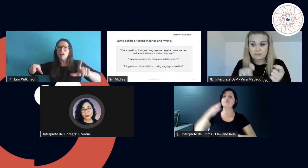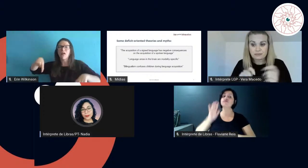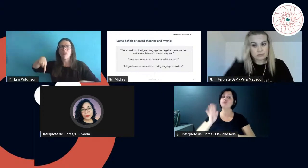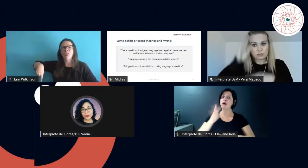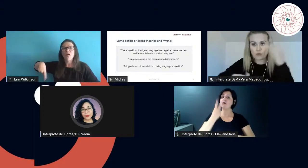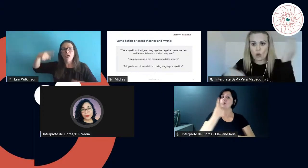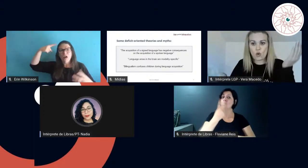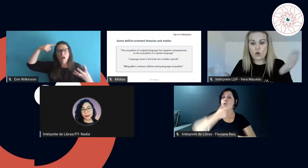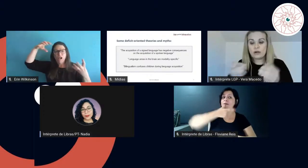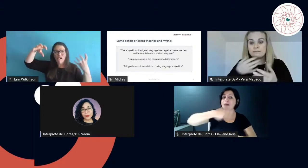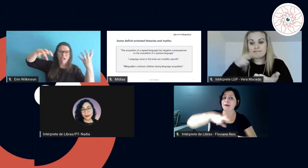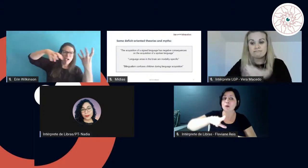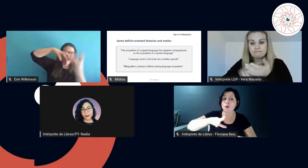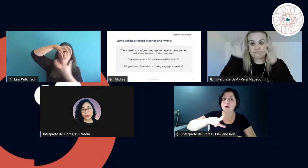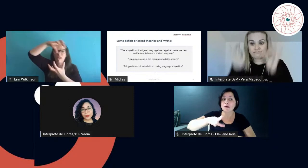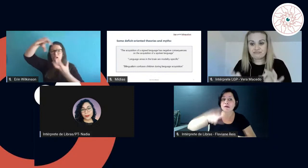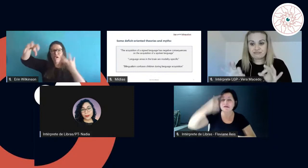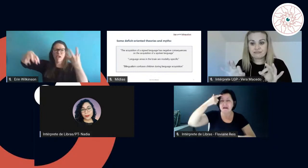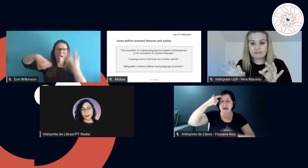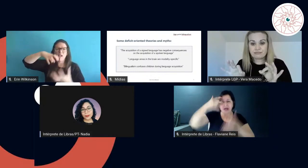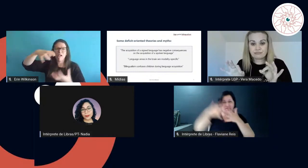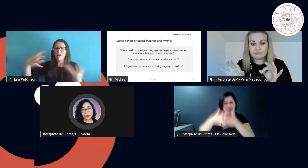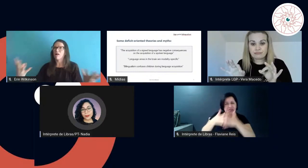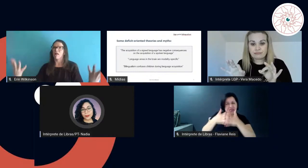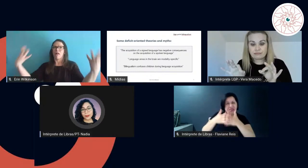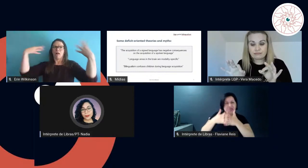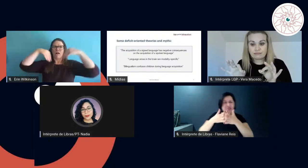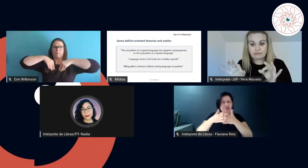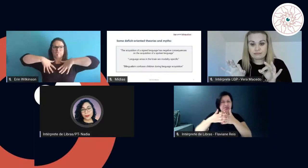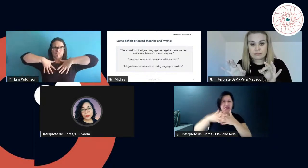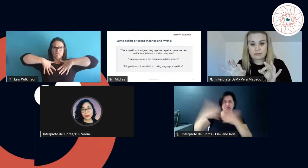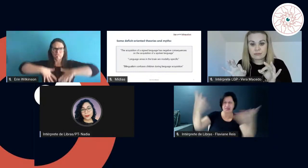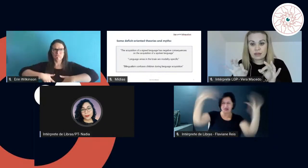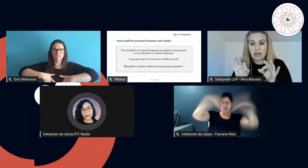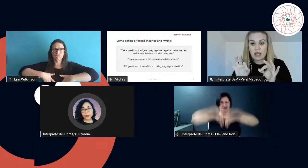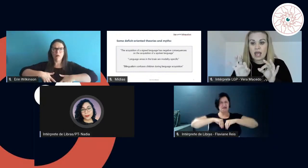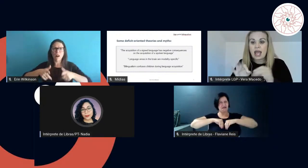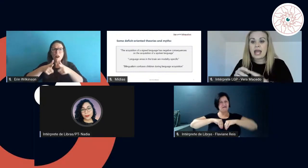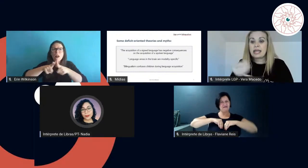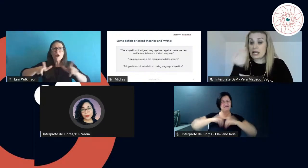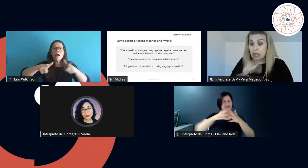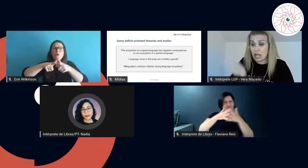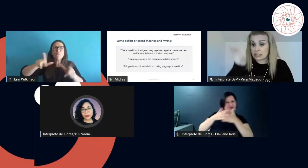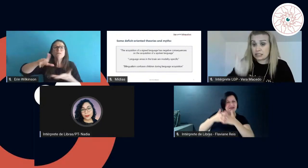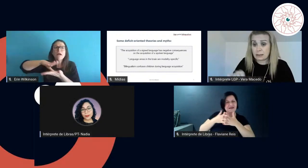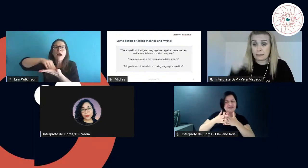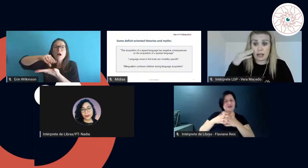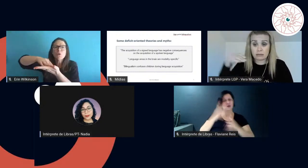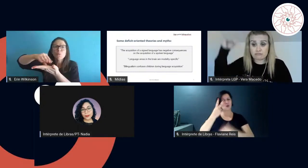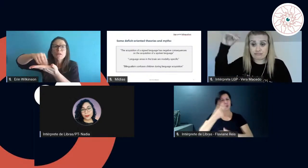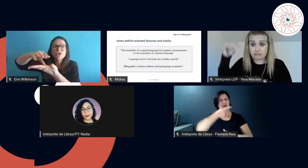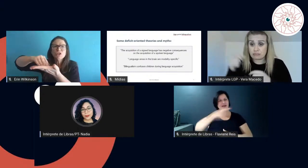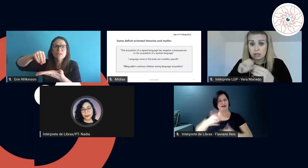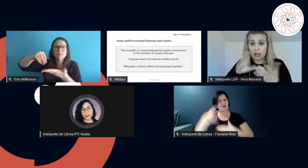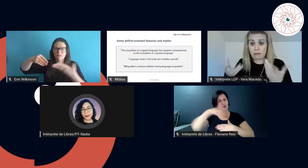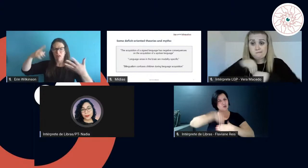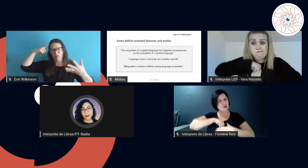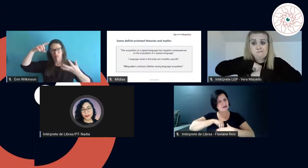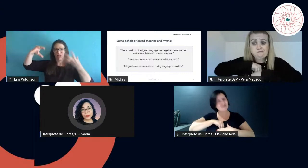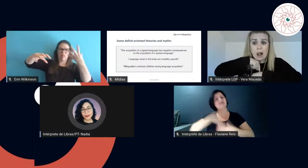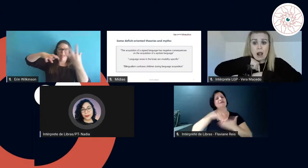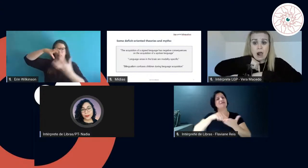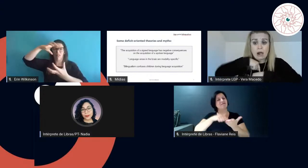acontecem realmente eh em indivíduos em crianças surdas,